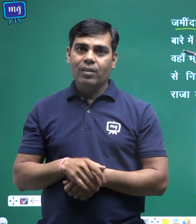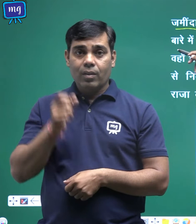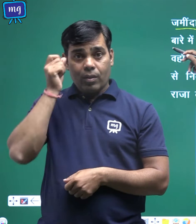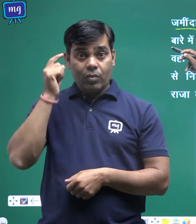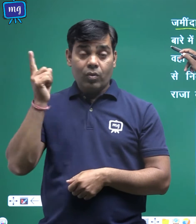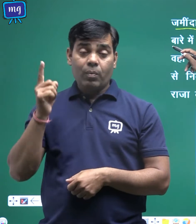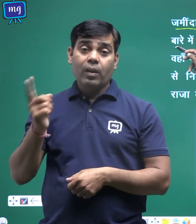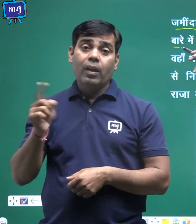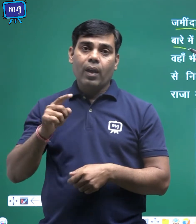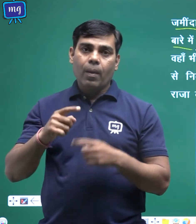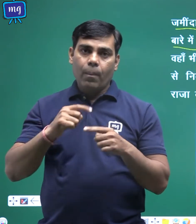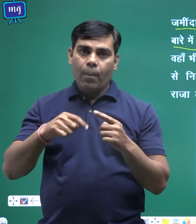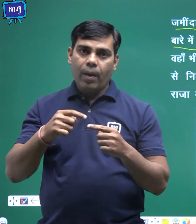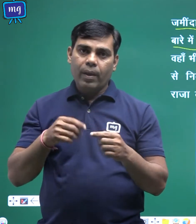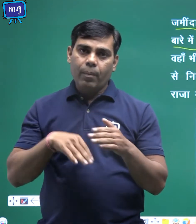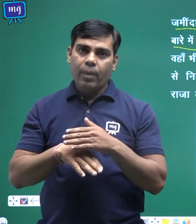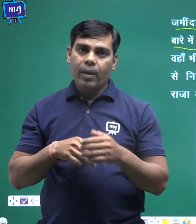स्वप्न के बारे में पूछा,